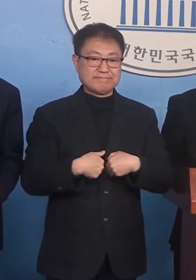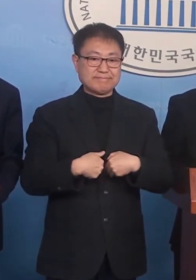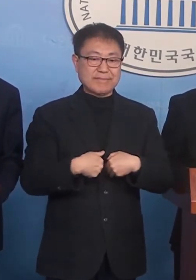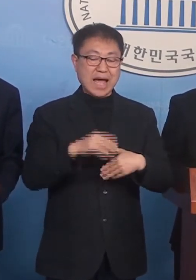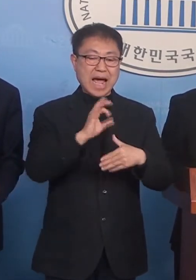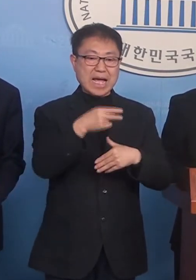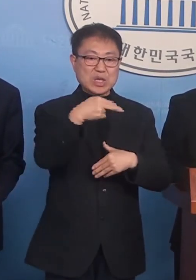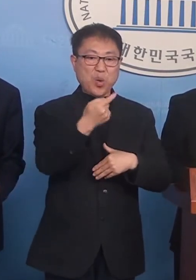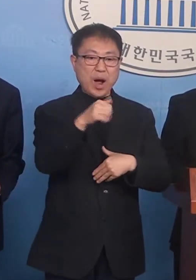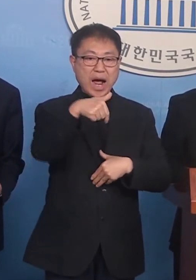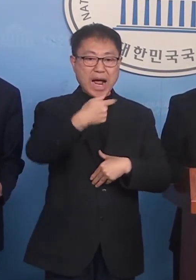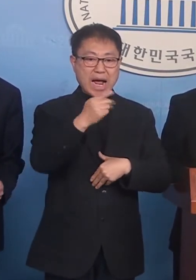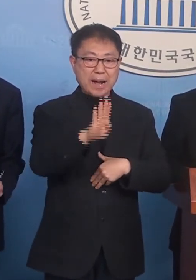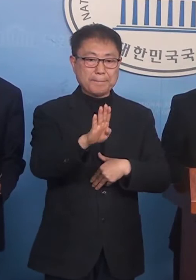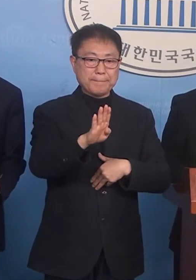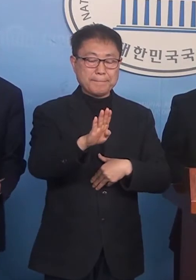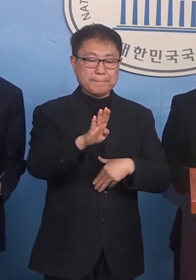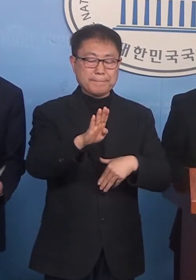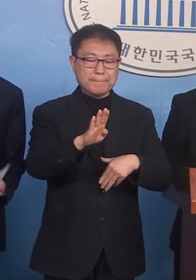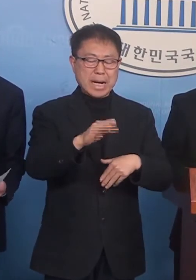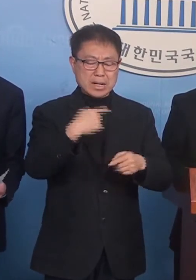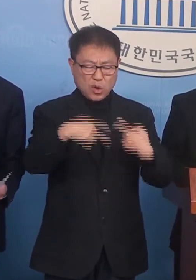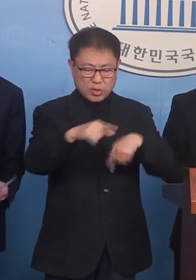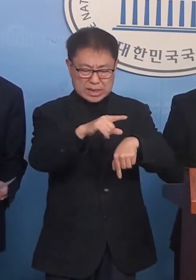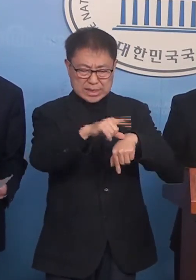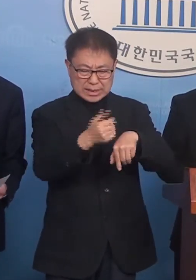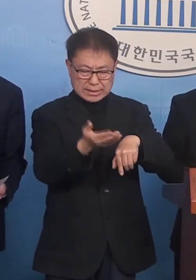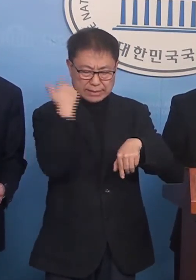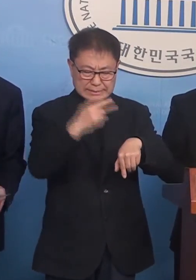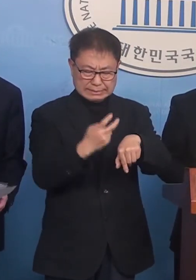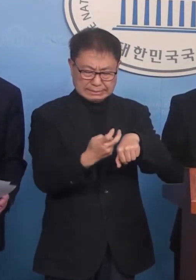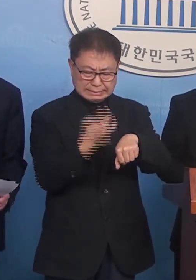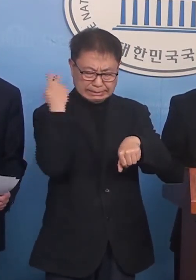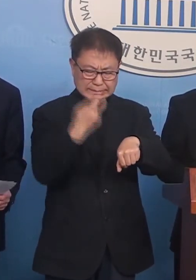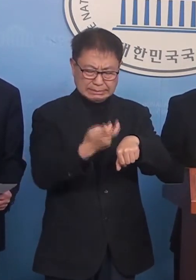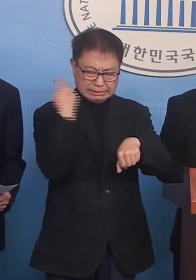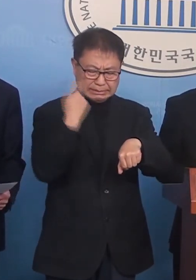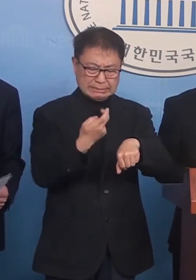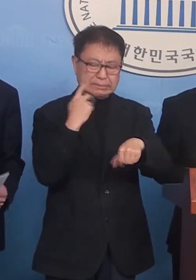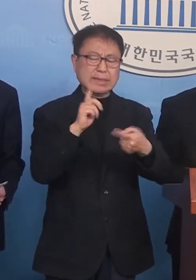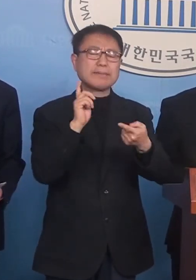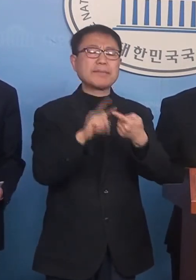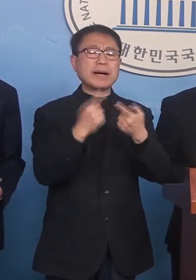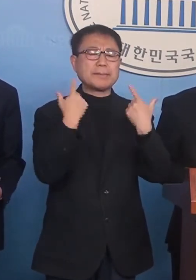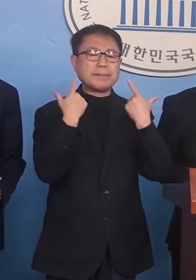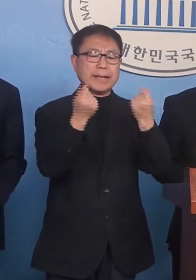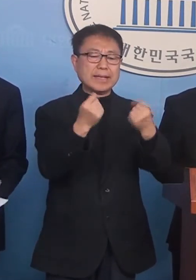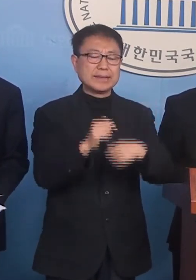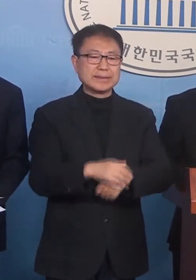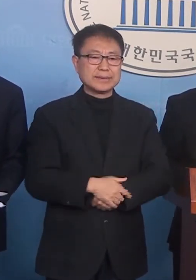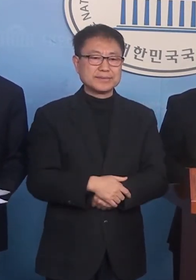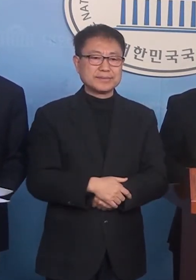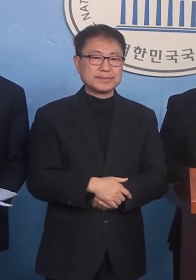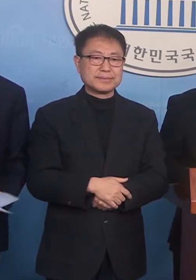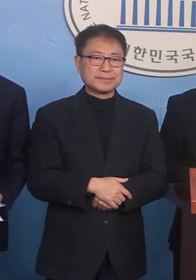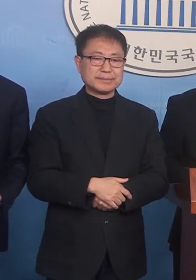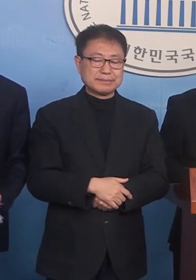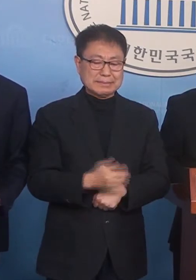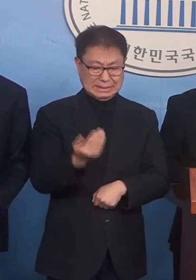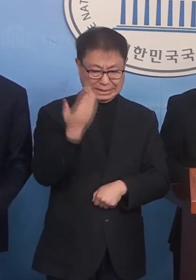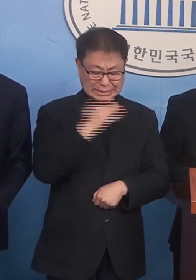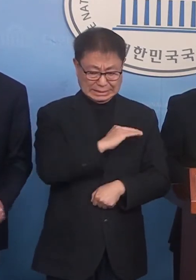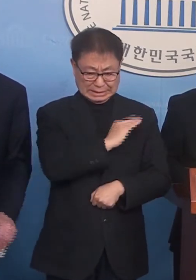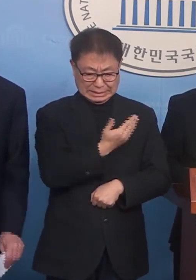안양시 동안갑의 정치 시계는 지난 20여 년간 멈춰 있었습니다. 거대 기득권